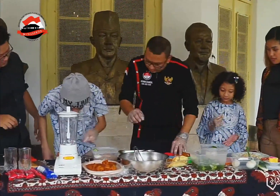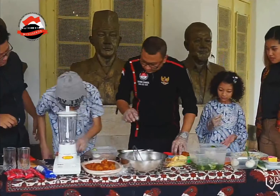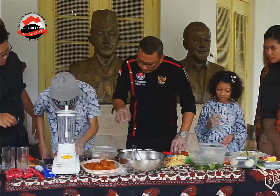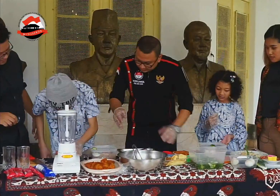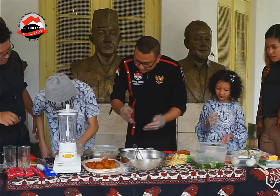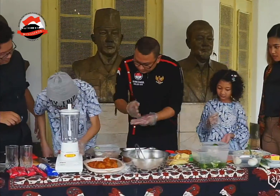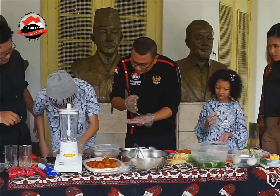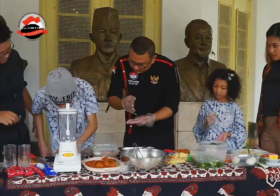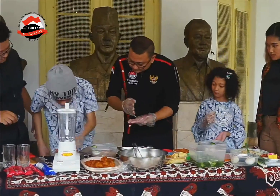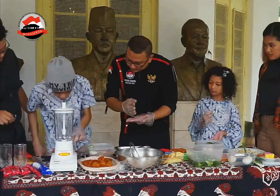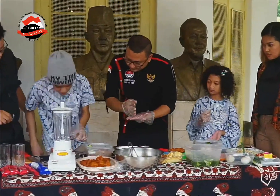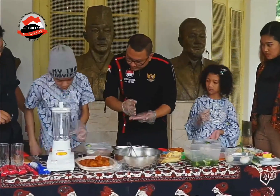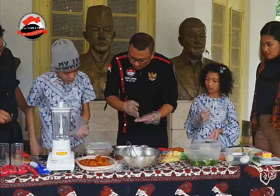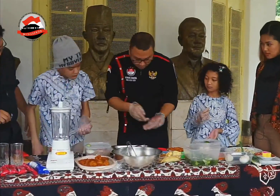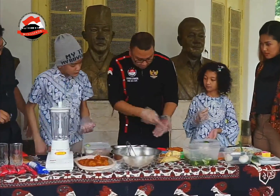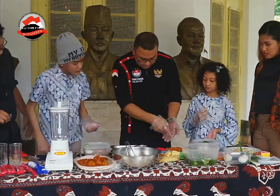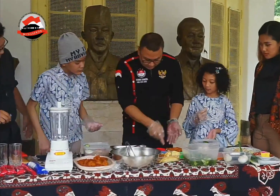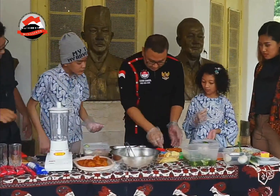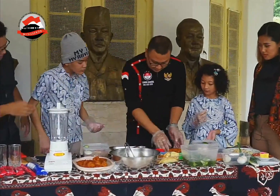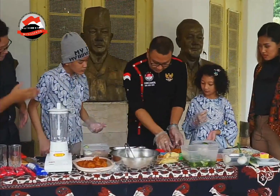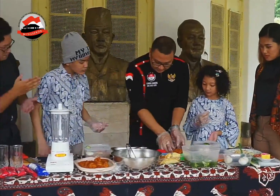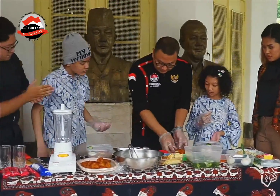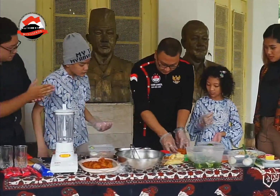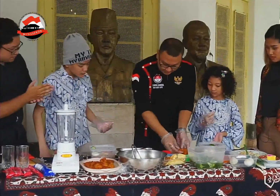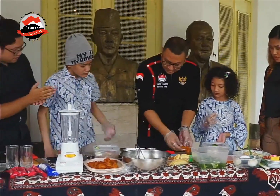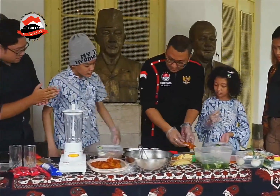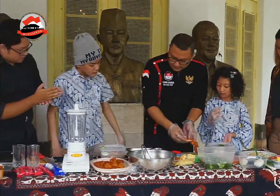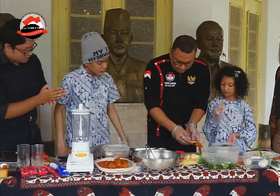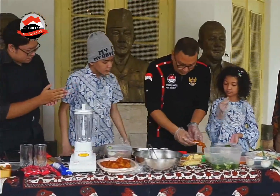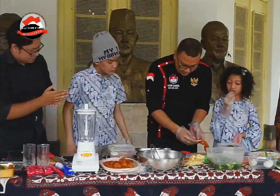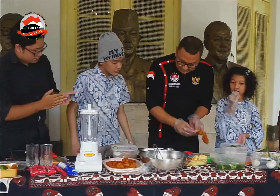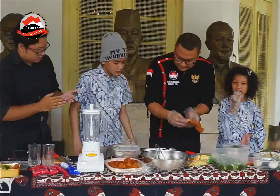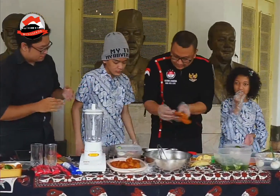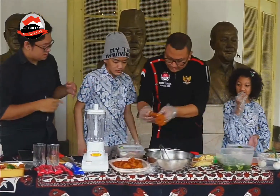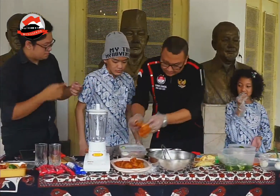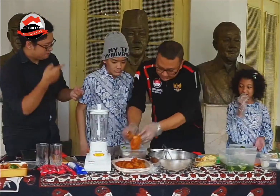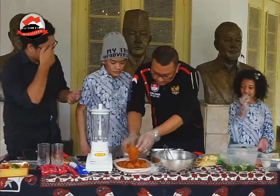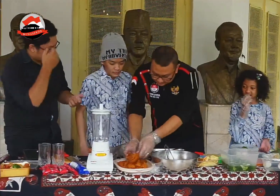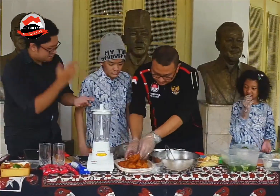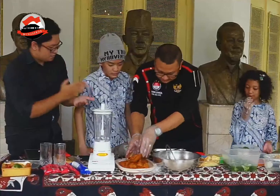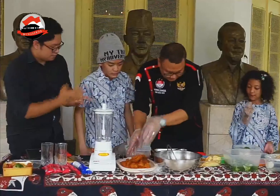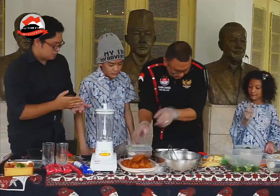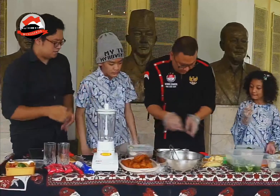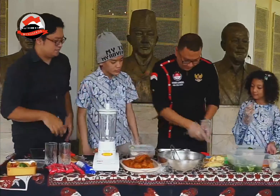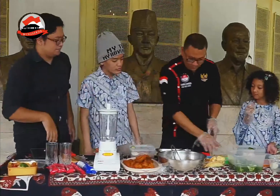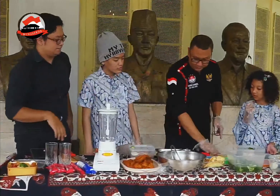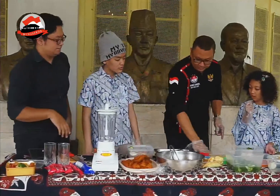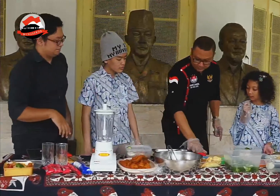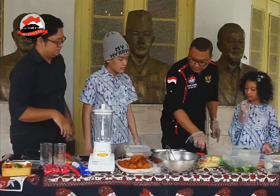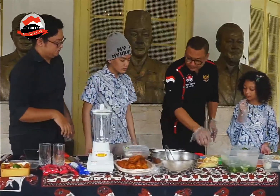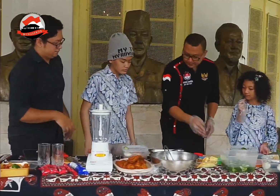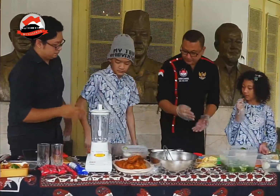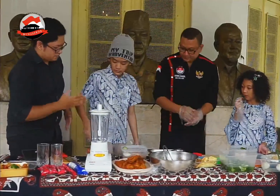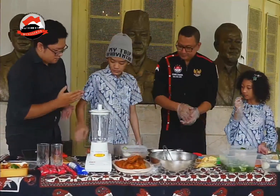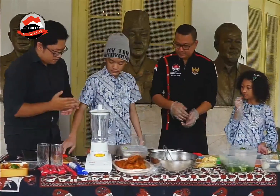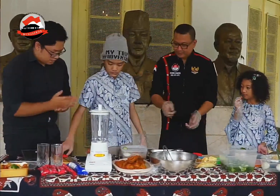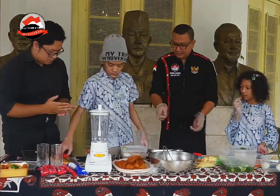Paul dipotong sendiri di sini. Ayo belajar potongnya. Taruh sini ya. Ya, Paul di sini